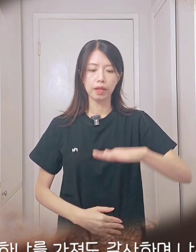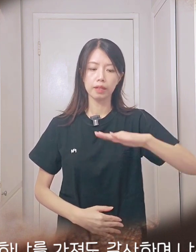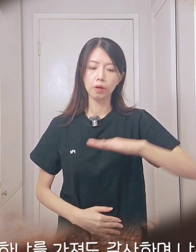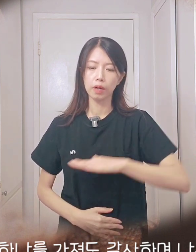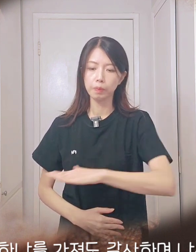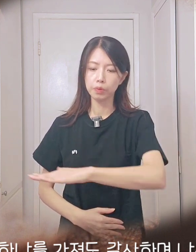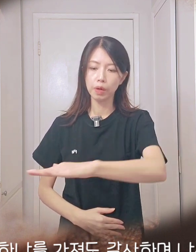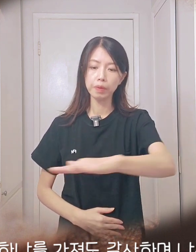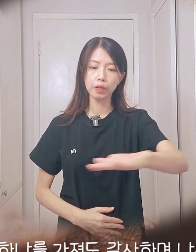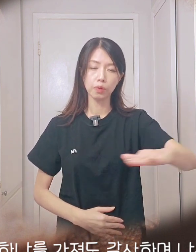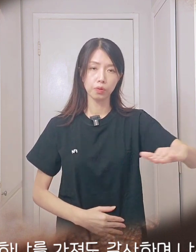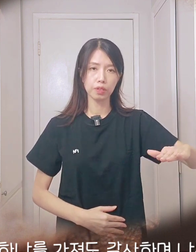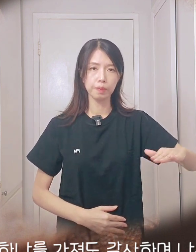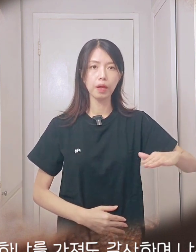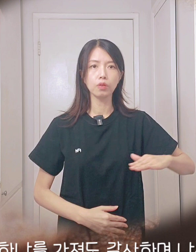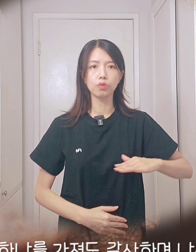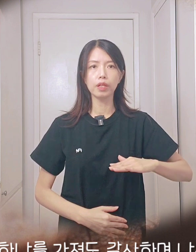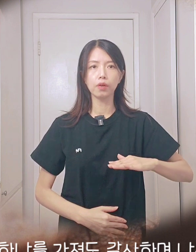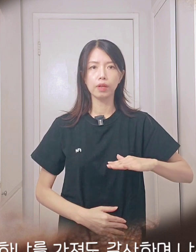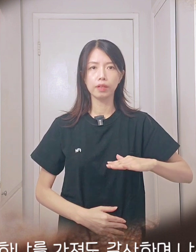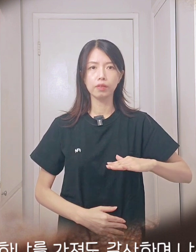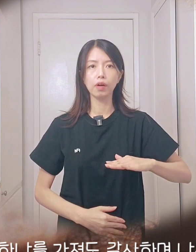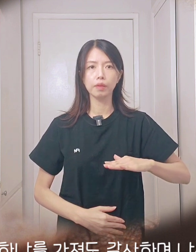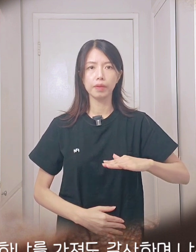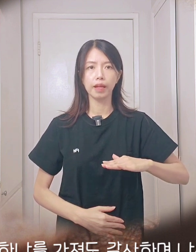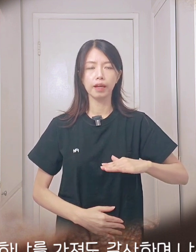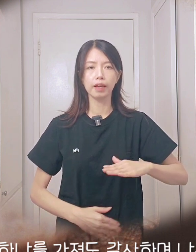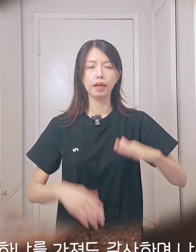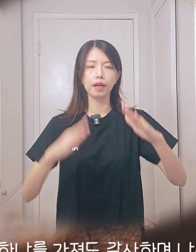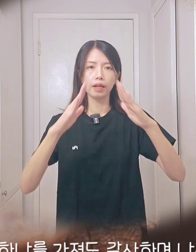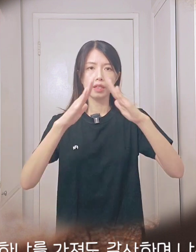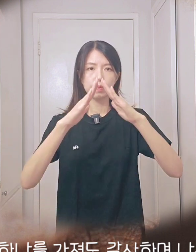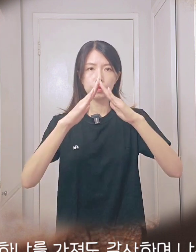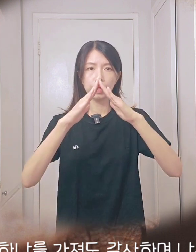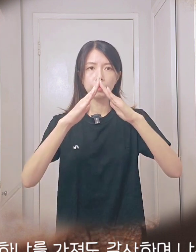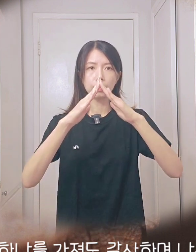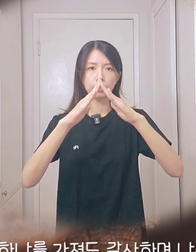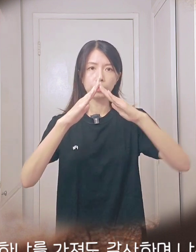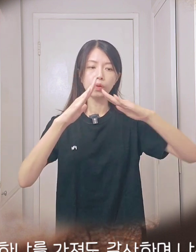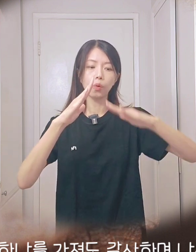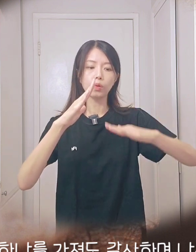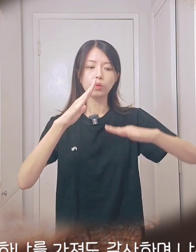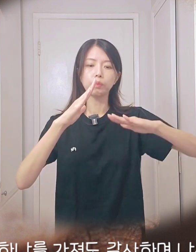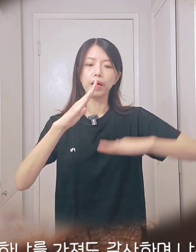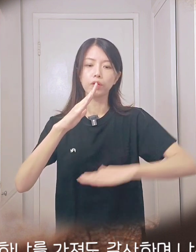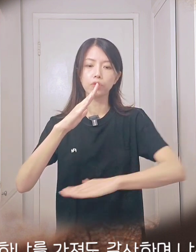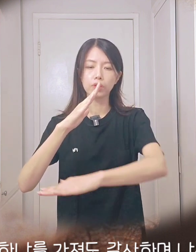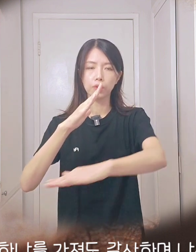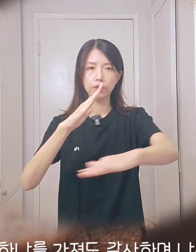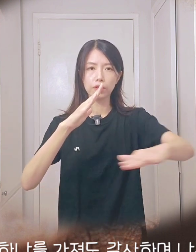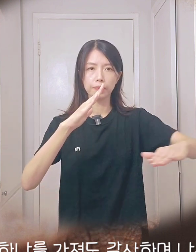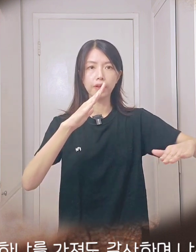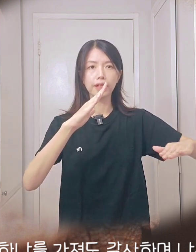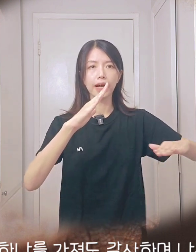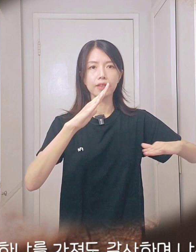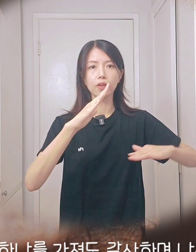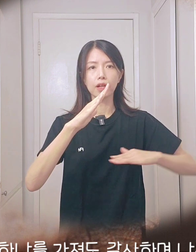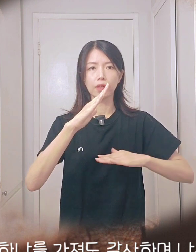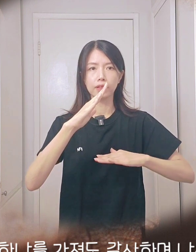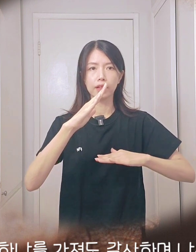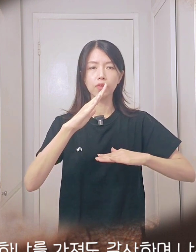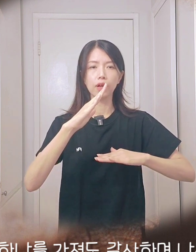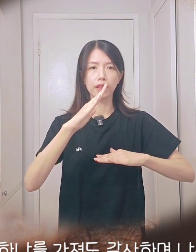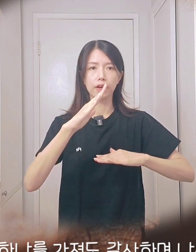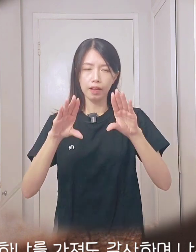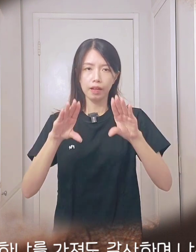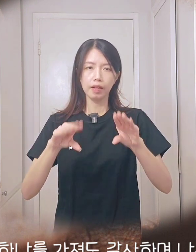이 상태에서 앞으로 한 바퀴 돌려주시면 우리라고 하는 뜻의 수어가 됩니다. 집수어 해주시고 오른손만 우리수어 해주시면 가정이라고